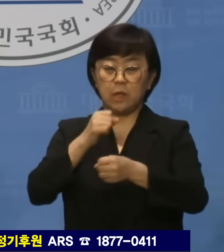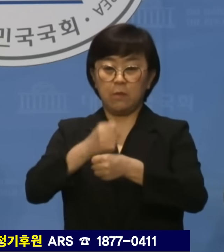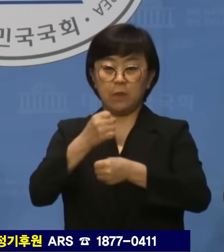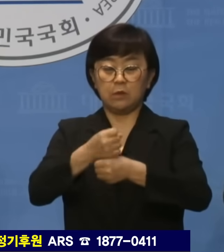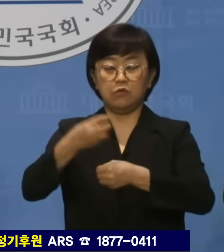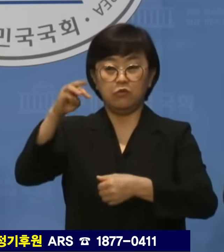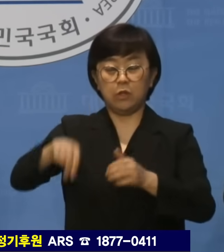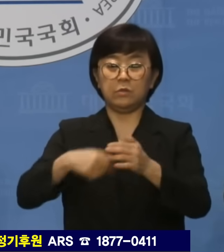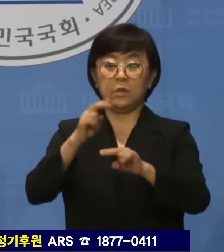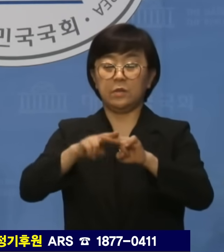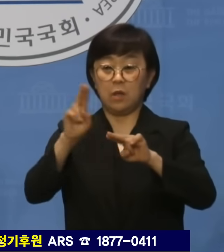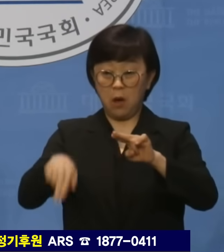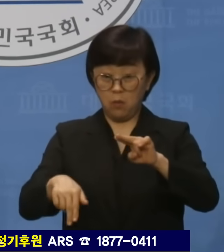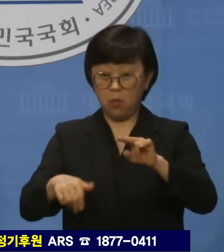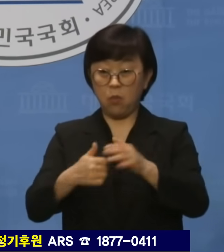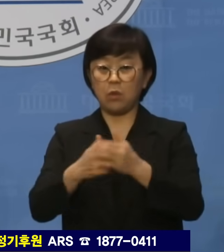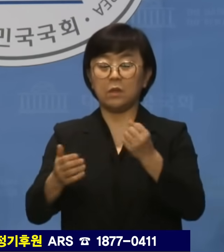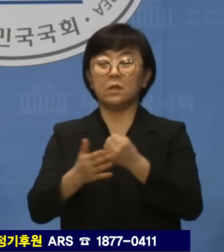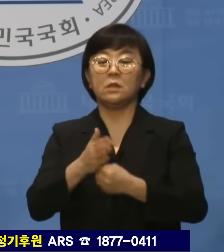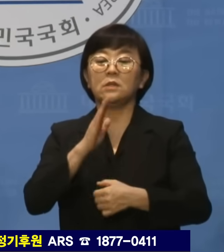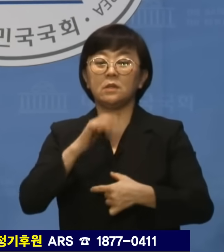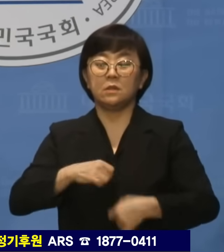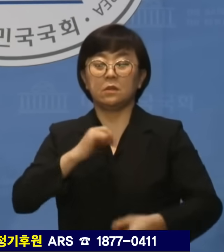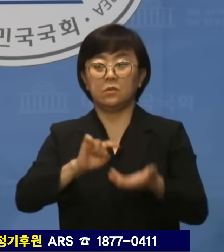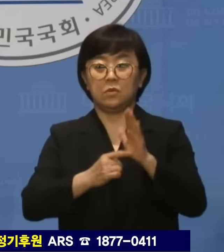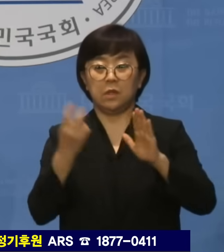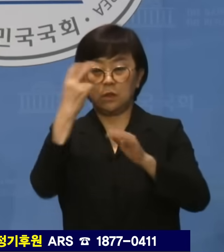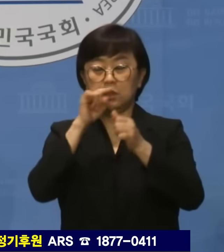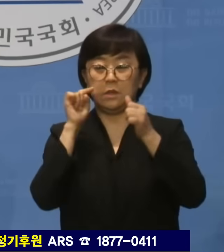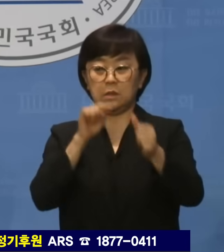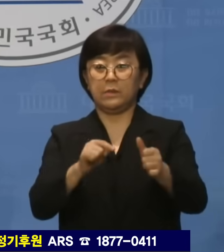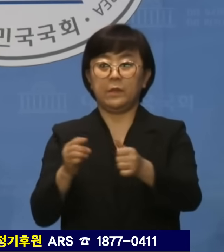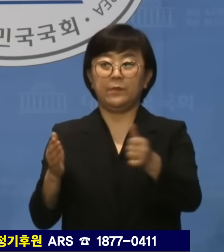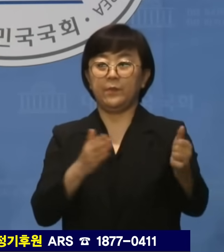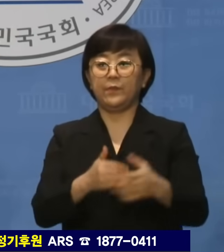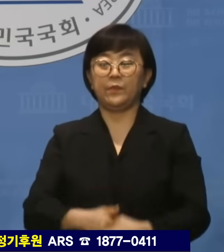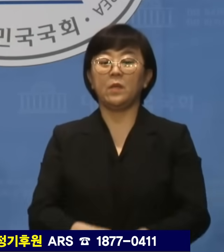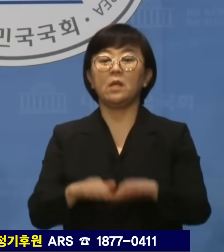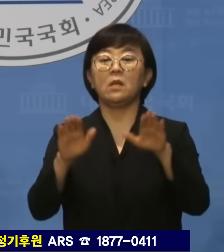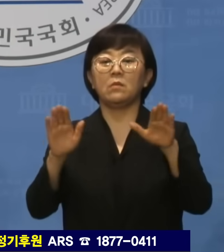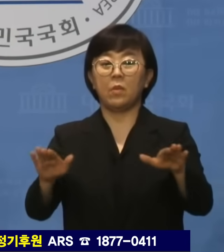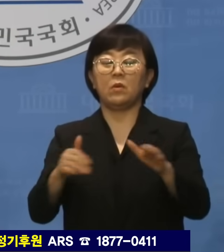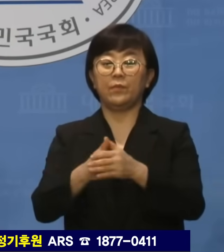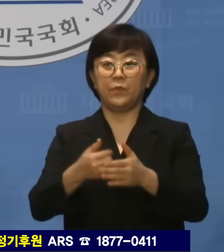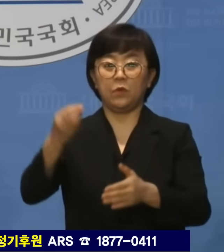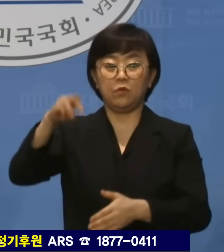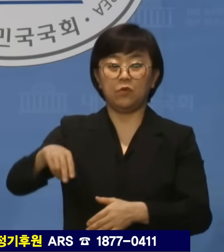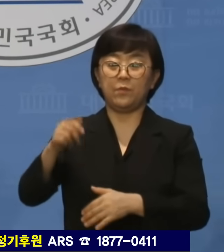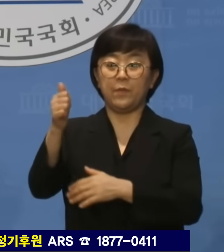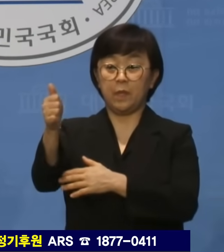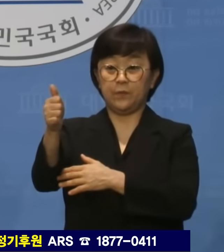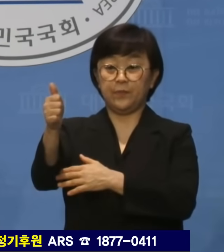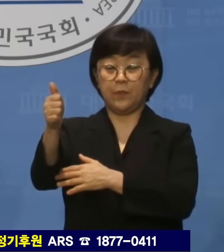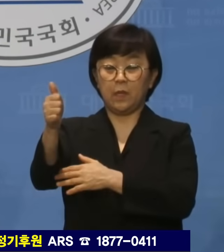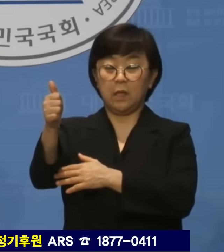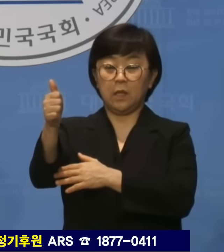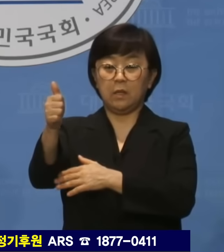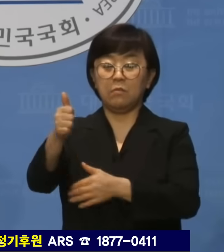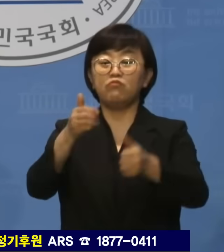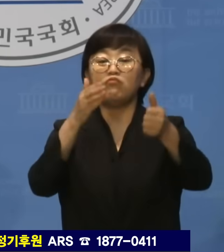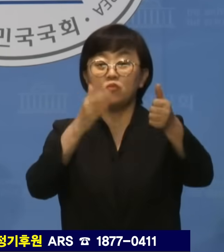당장 해촉하고 진상조사를 지시하기 바랍니다. 이번 유일임 방송위원장의